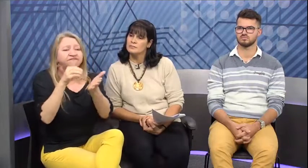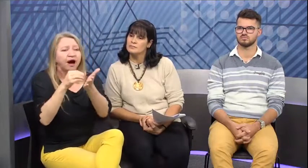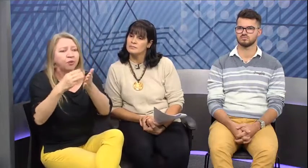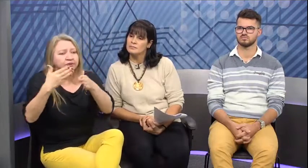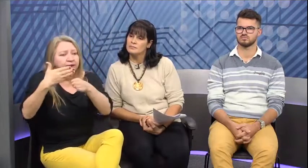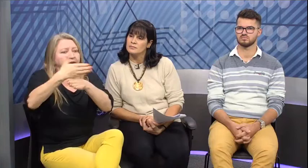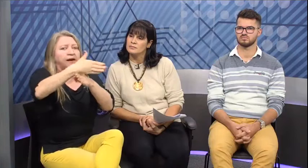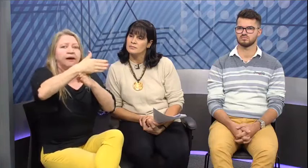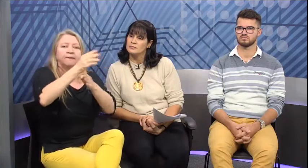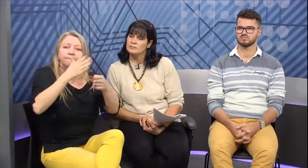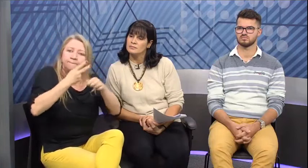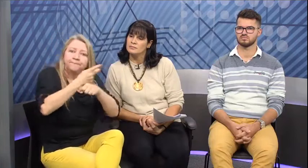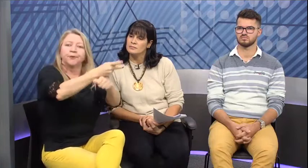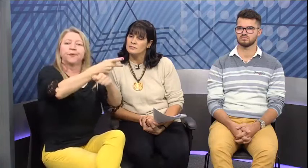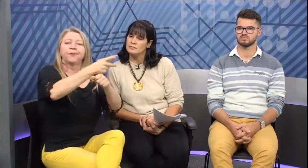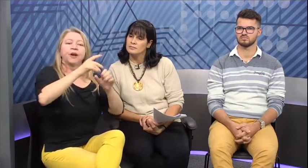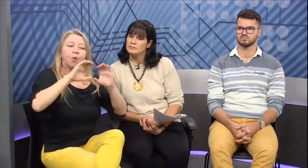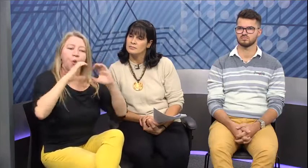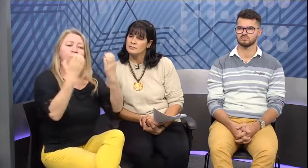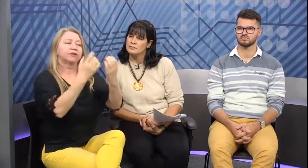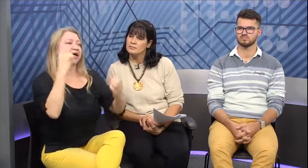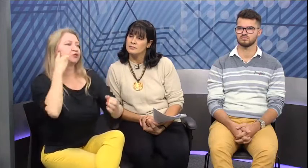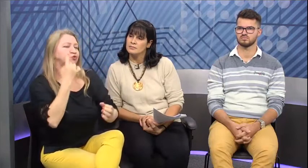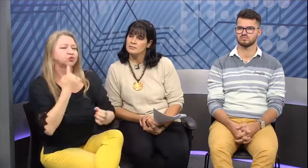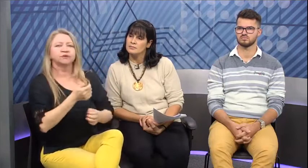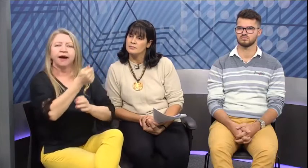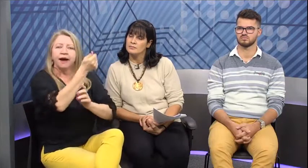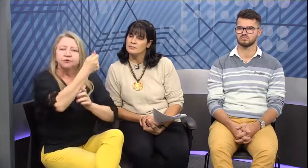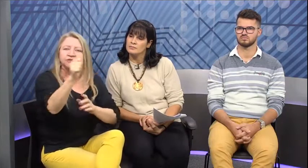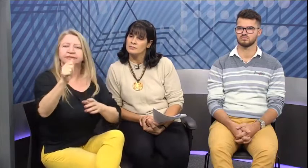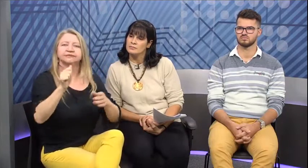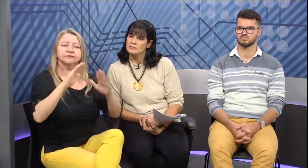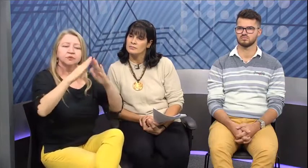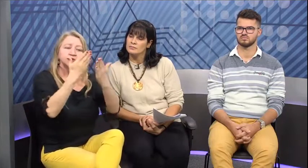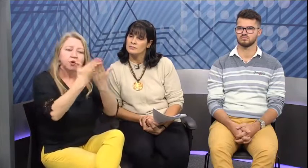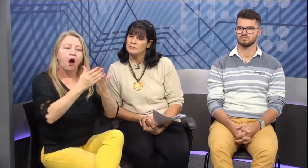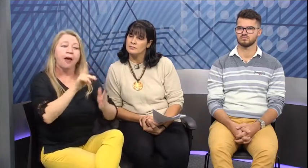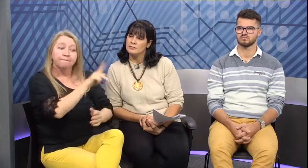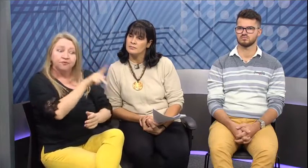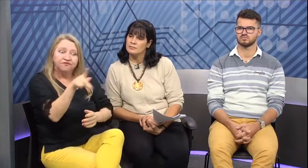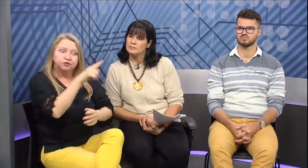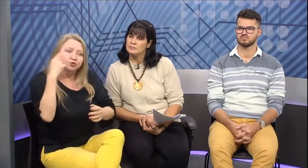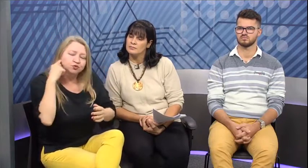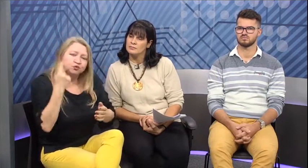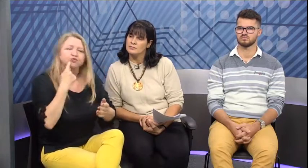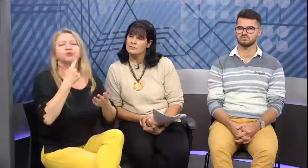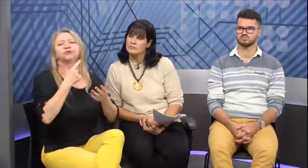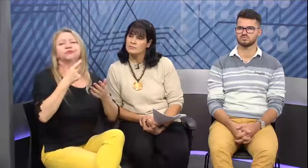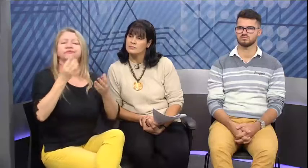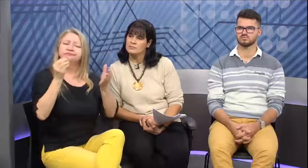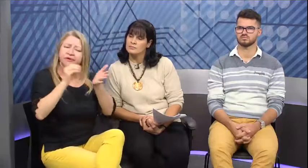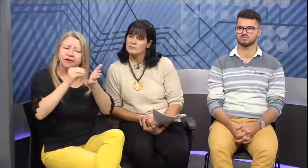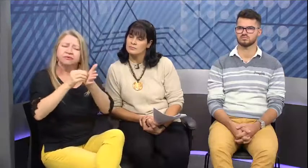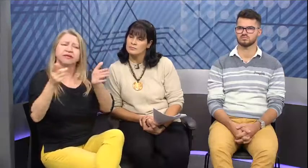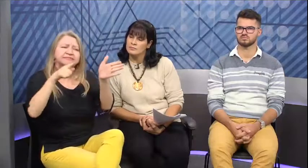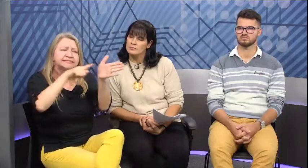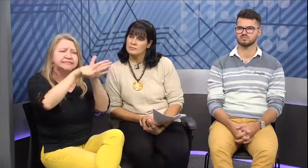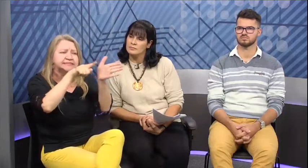né? É uma decisão tão primária, assim, buscar conhecer a comunidade surda, a associação de surdos, professores